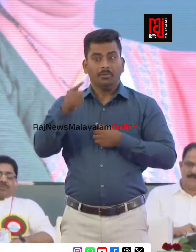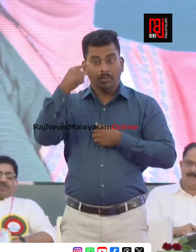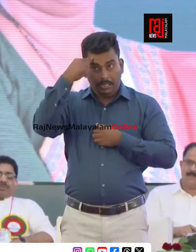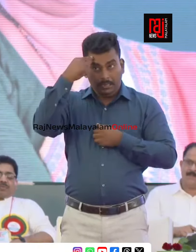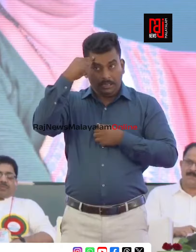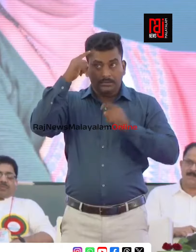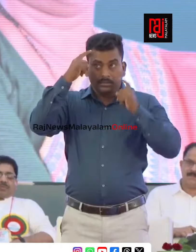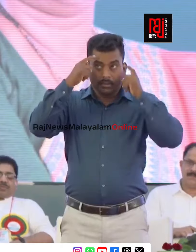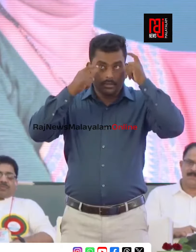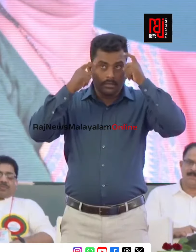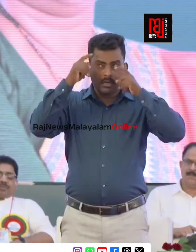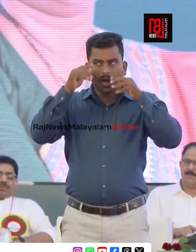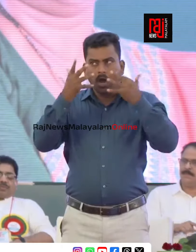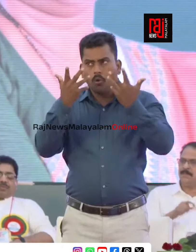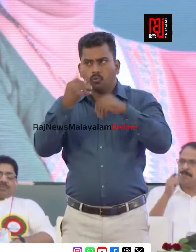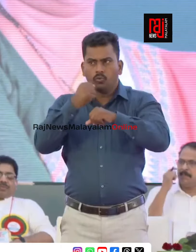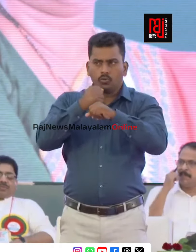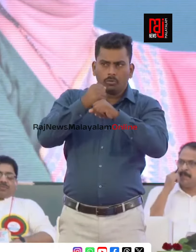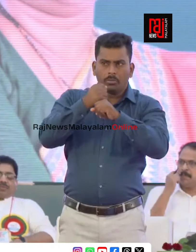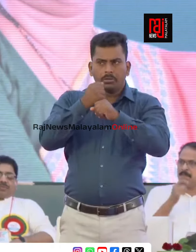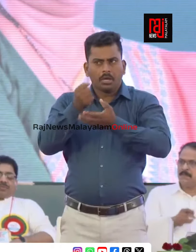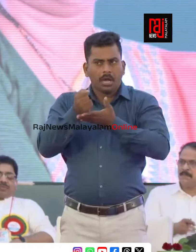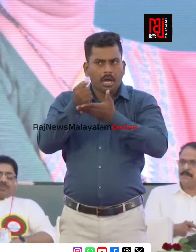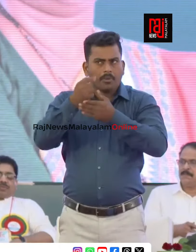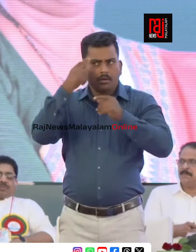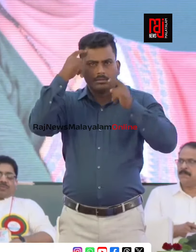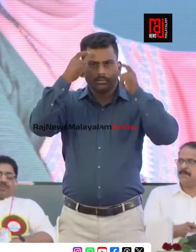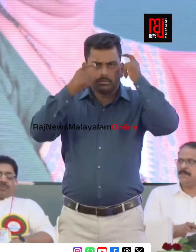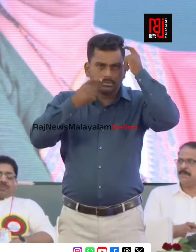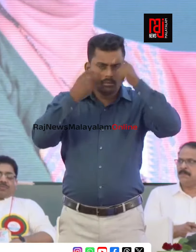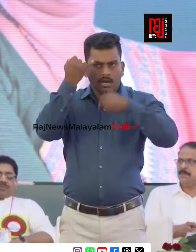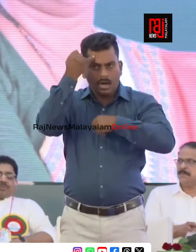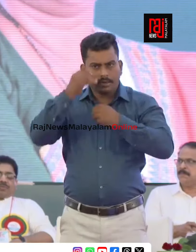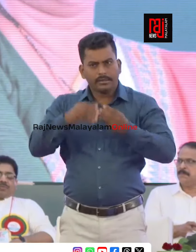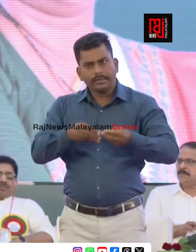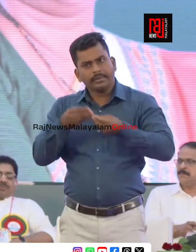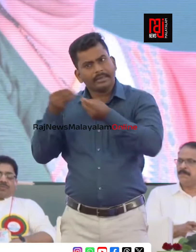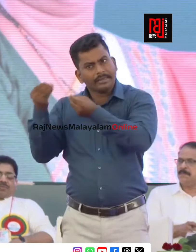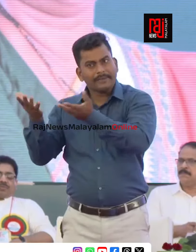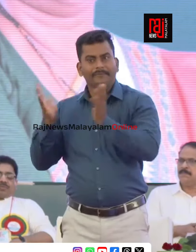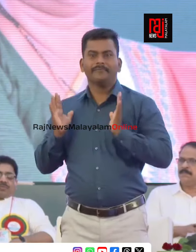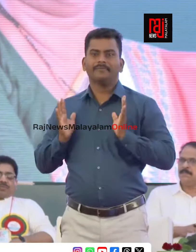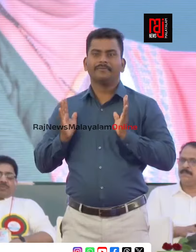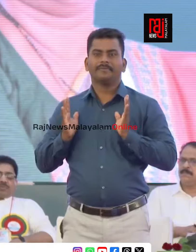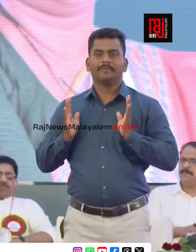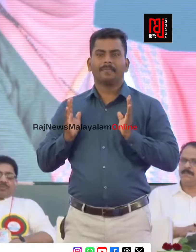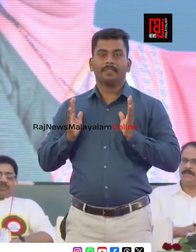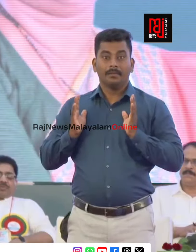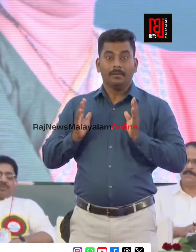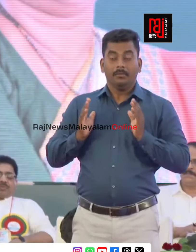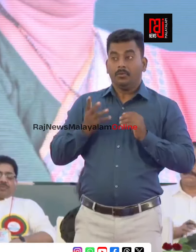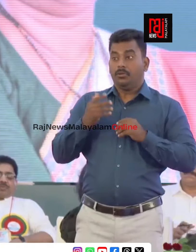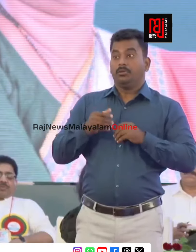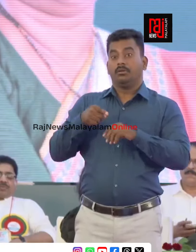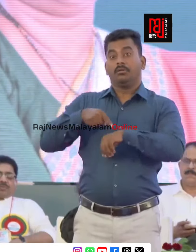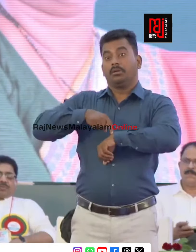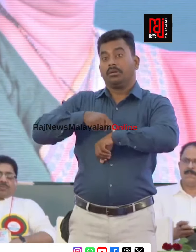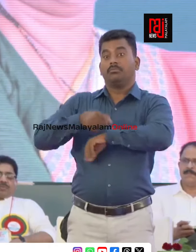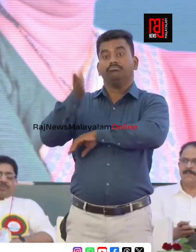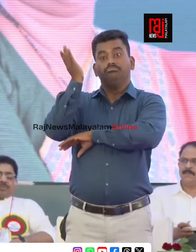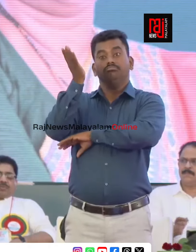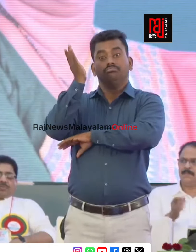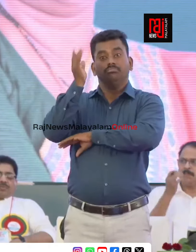ഉണ്ടാകണമെന്നാണ് സർക്കാർ പ്രതീക്ഷിക്കുന്നത്. മറ്റ് കൂടുതൽ കാര്യങ്ങളിലേക്ക് ഞാൻ